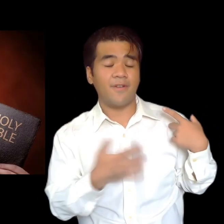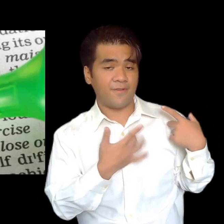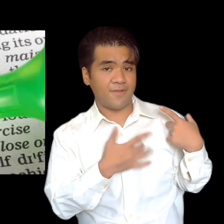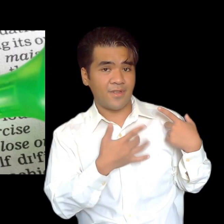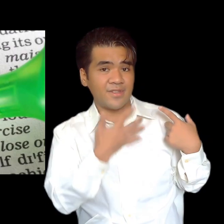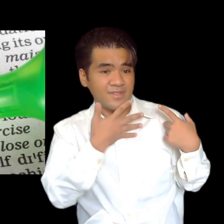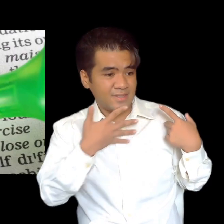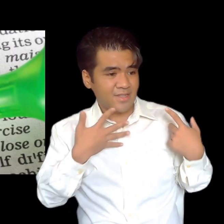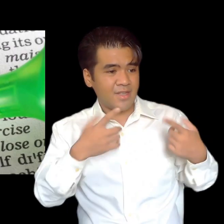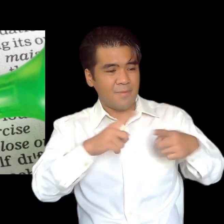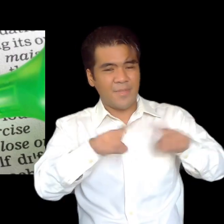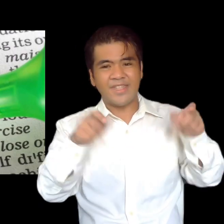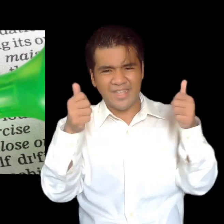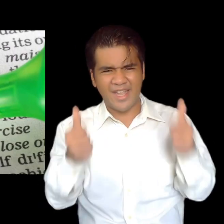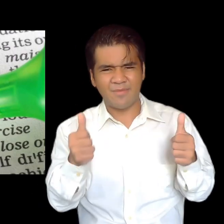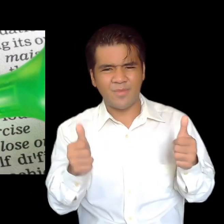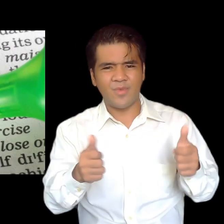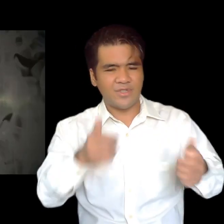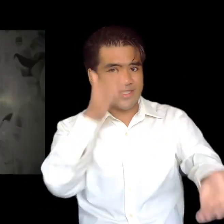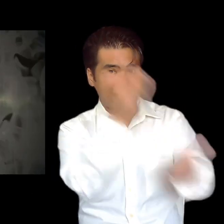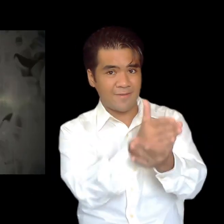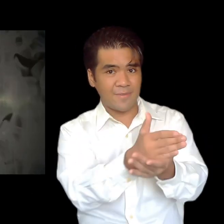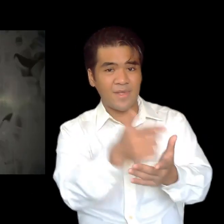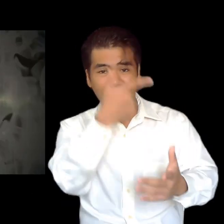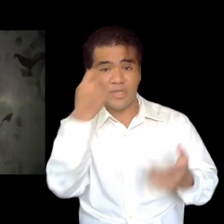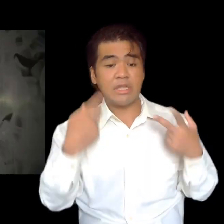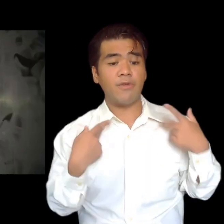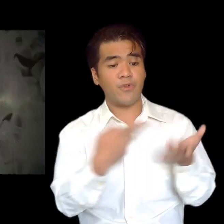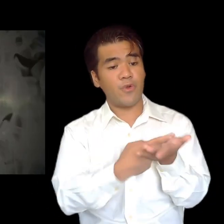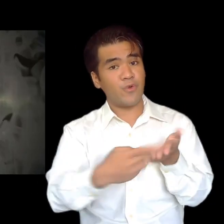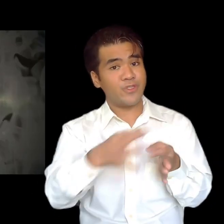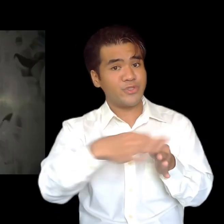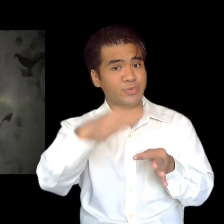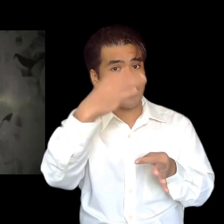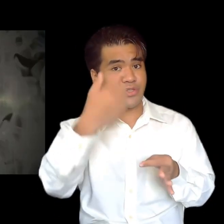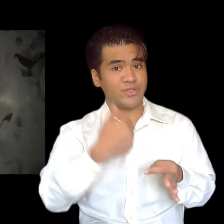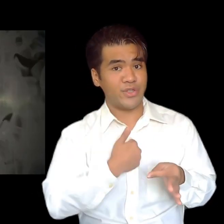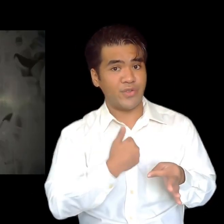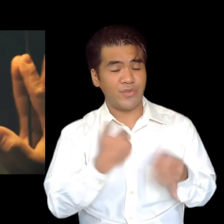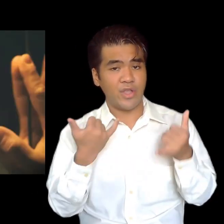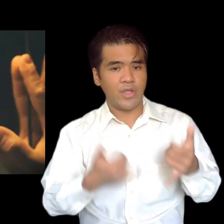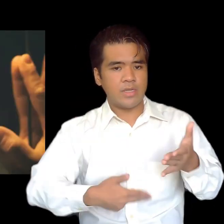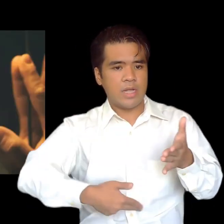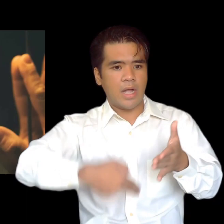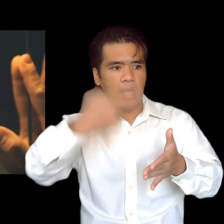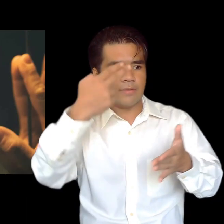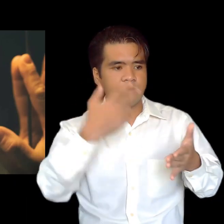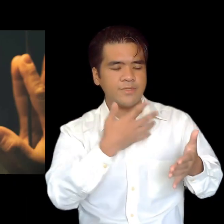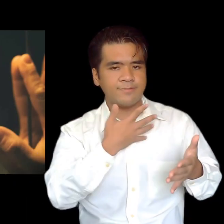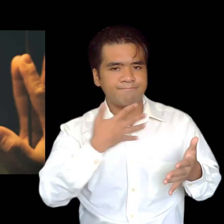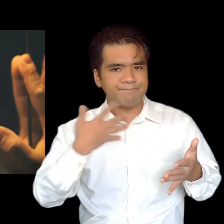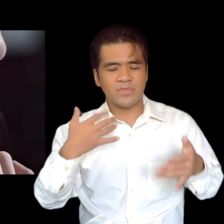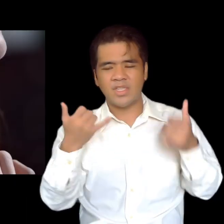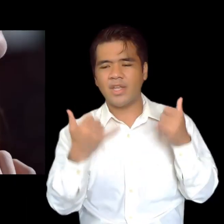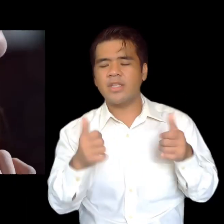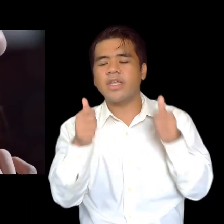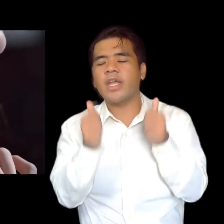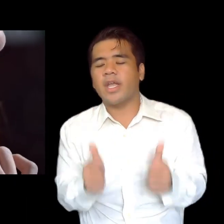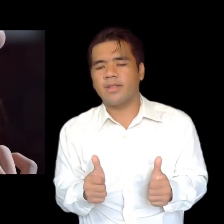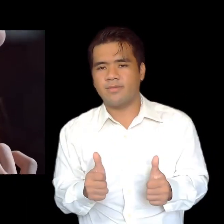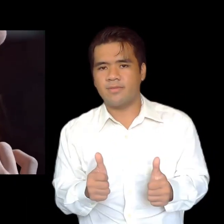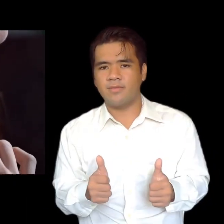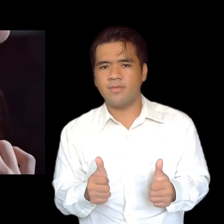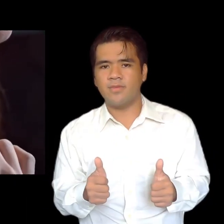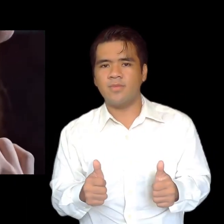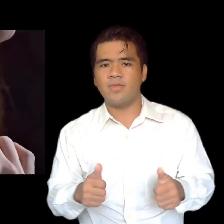Christian ka, mayroon kang pagpipigil sa sarili. Dahil kung wala sa iyo ang banal na espiritu, kada tataas ang iyong libido ay hindi